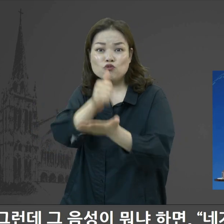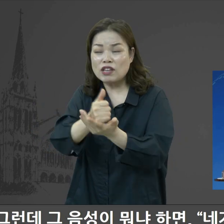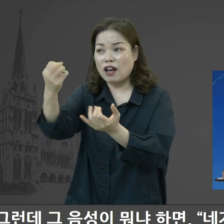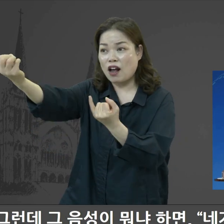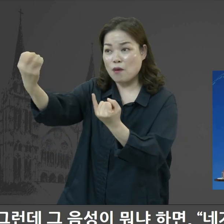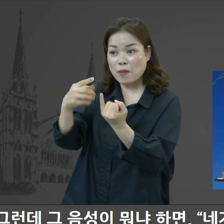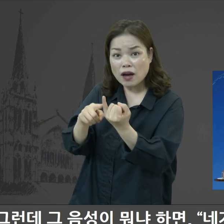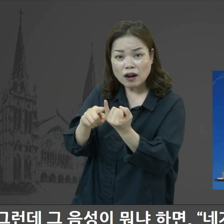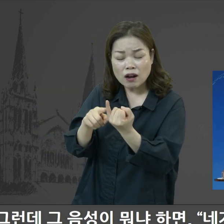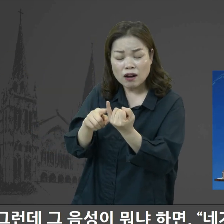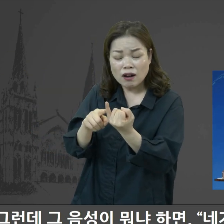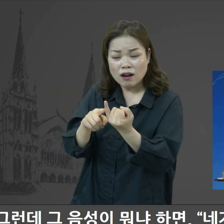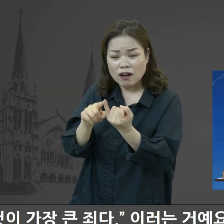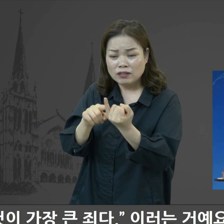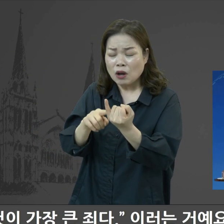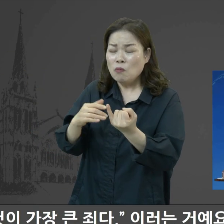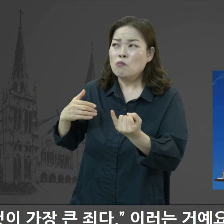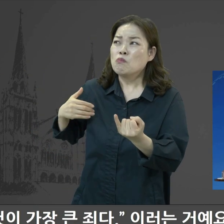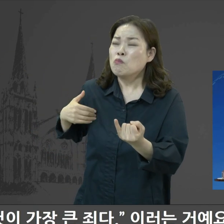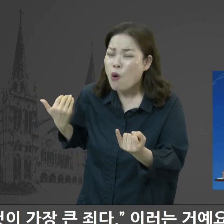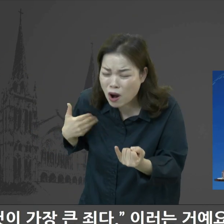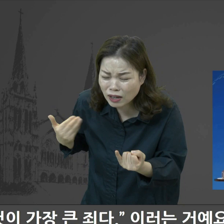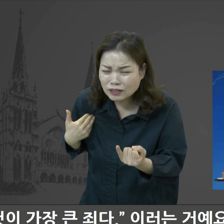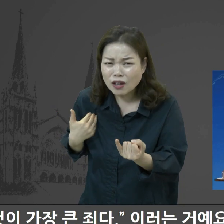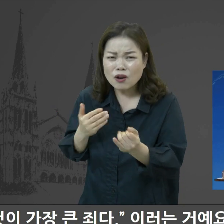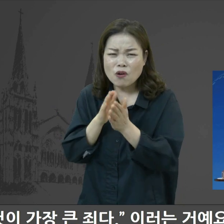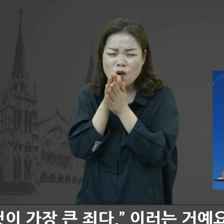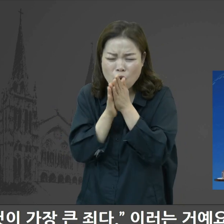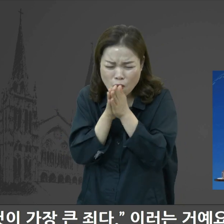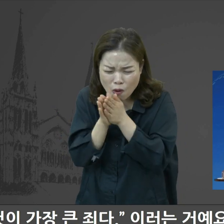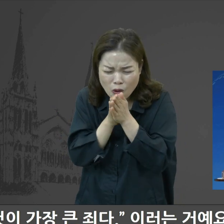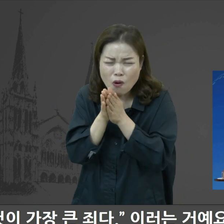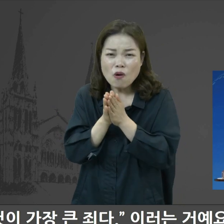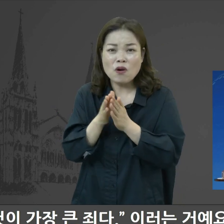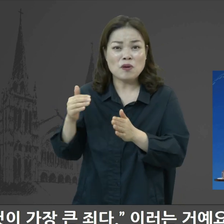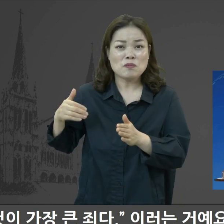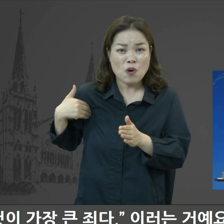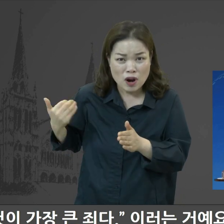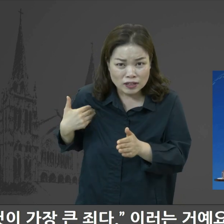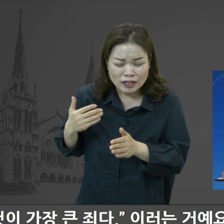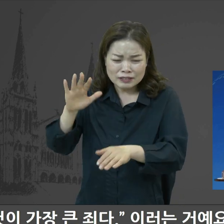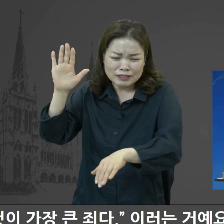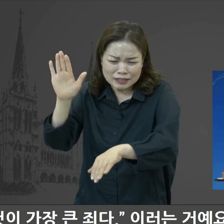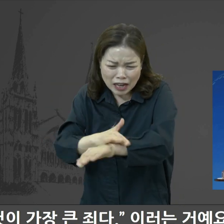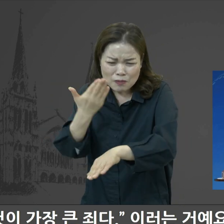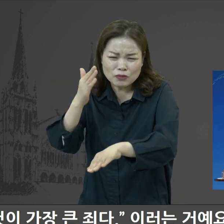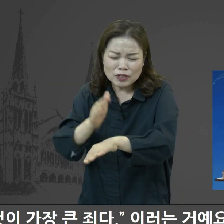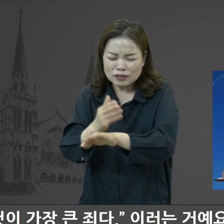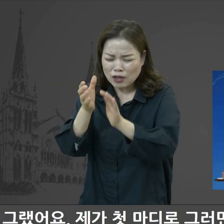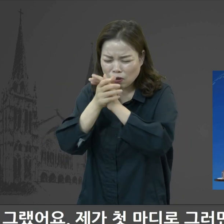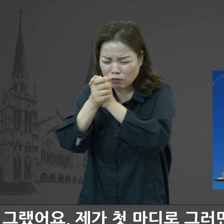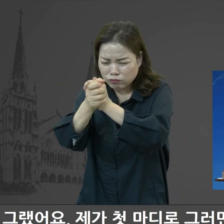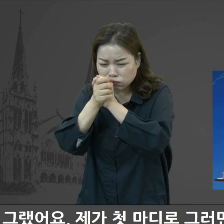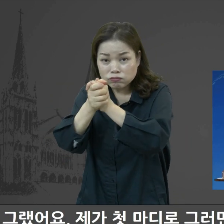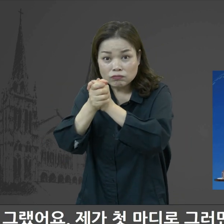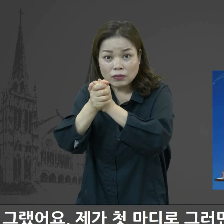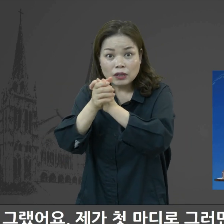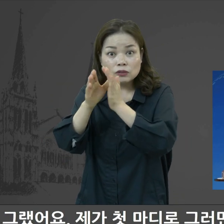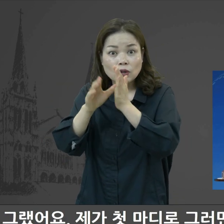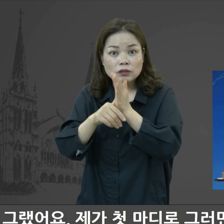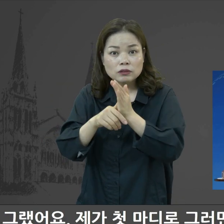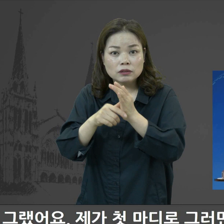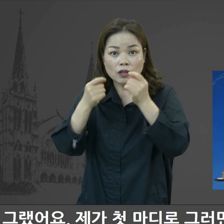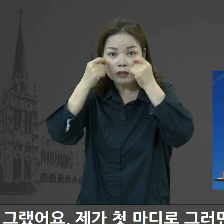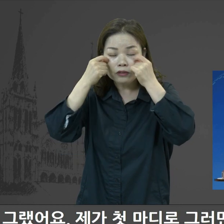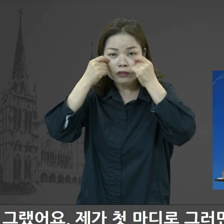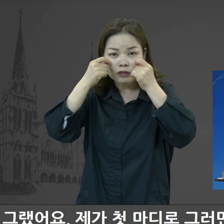제가 몰랐어요 하나님 그랬어요. 제가 첫마디로. 그러면서 잘못했어요 하나님 그러는데 그 순간요